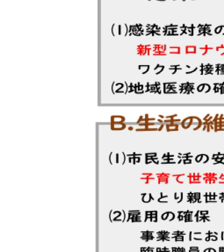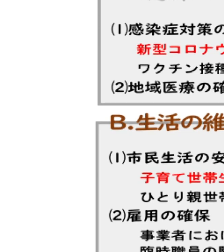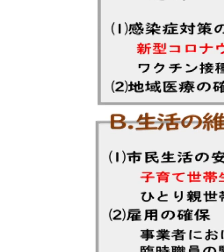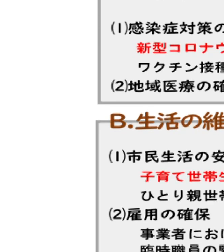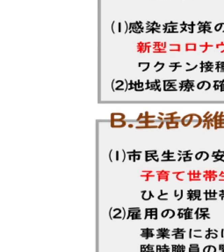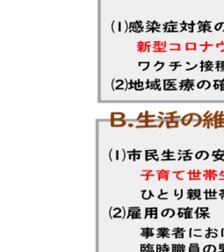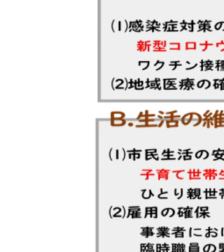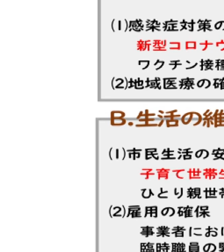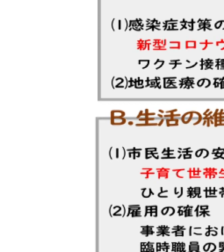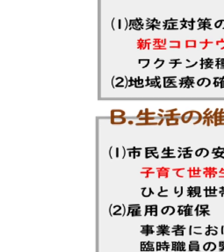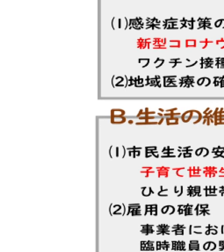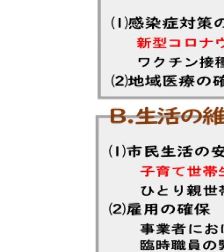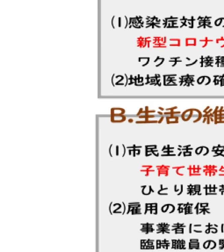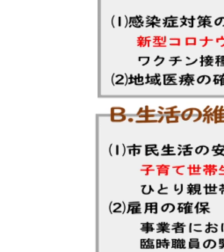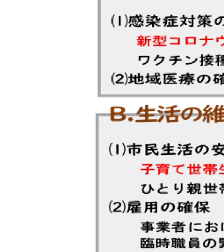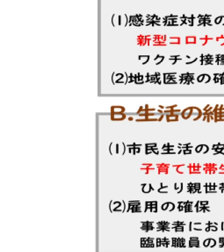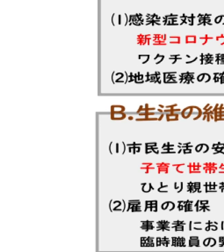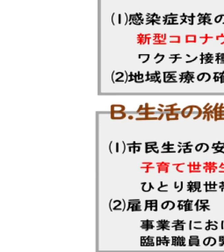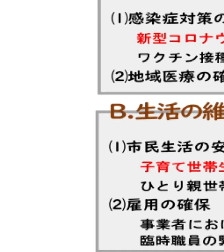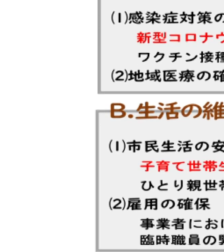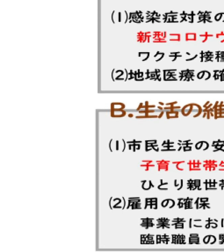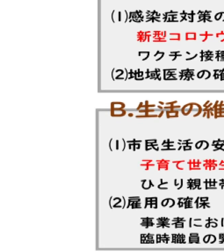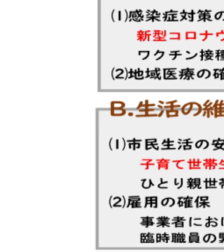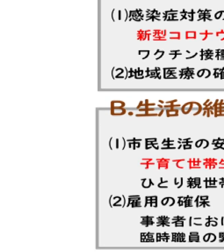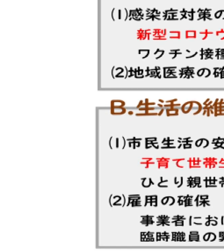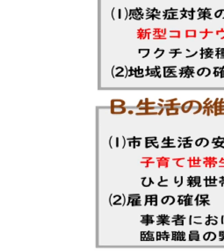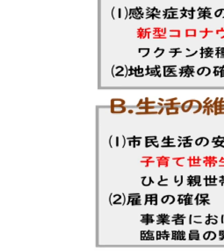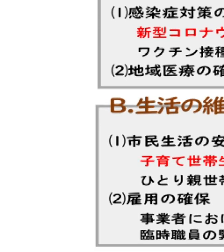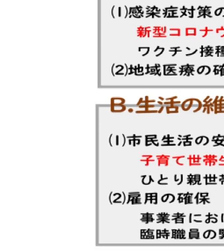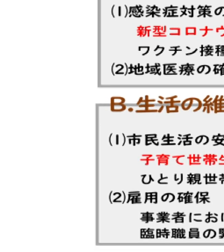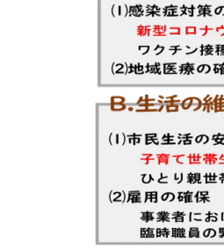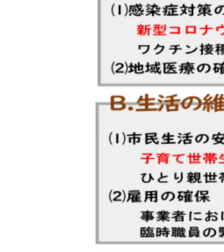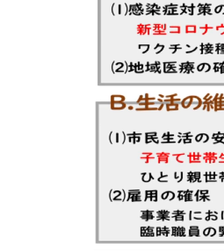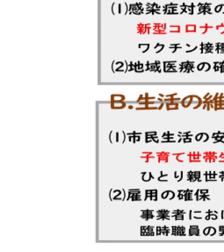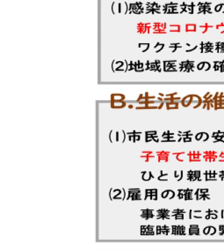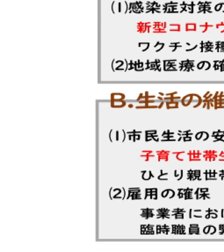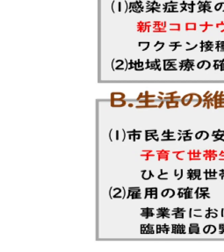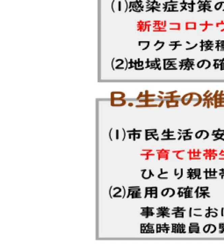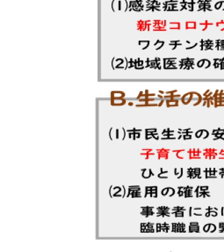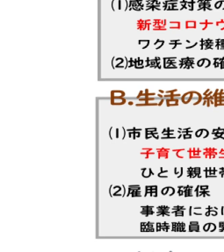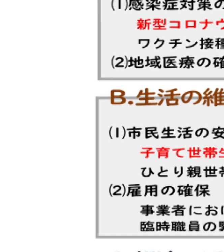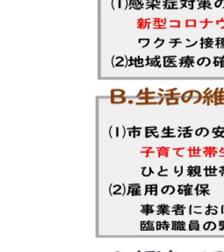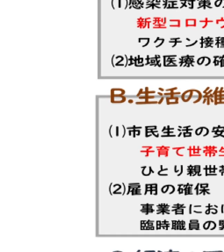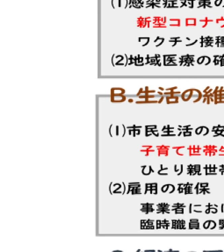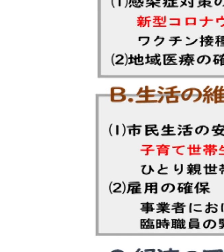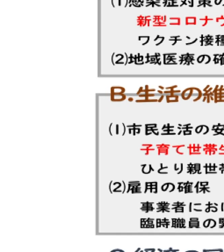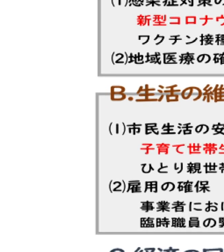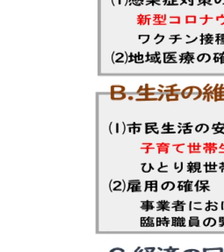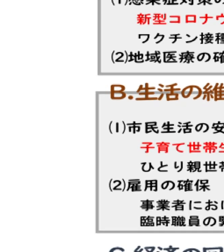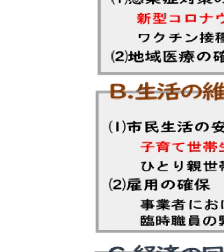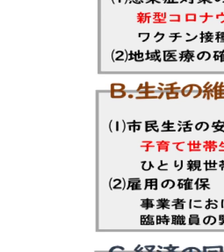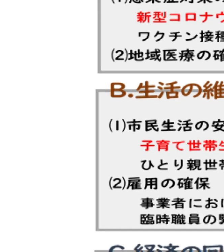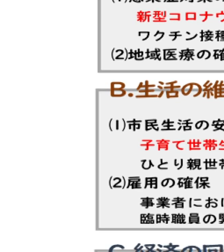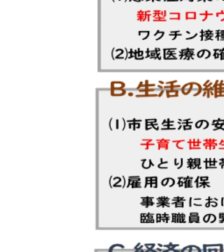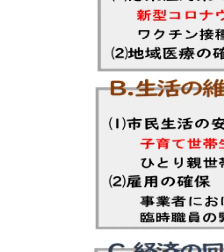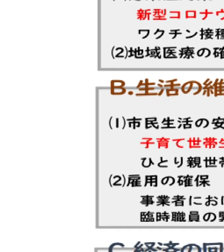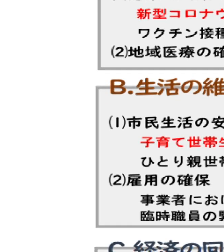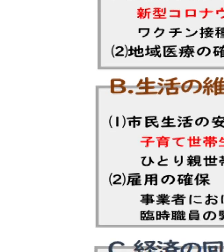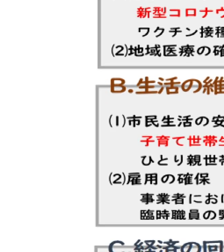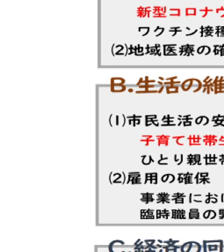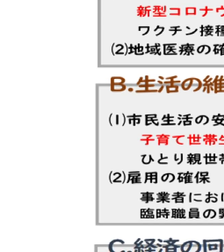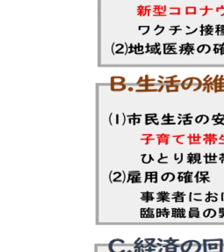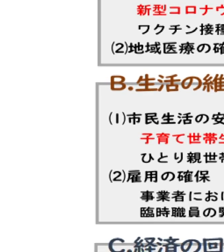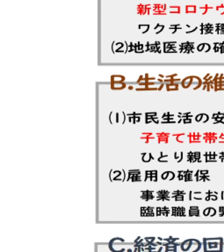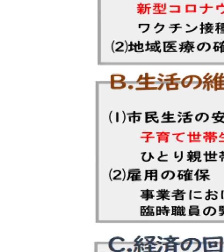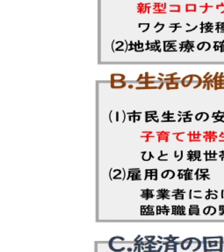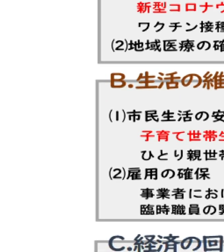としてですね新型コロナウイルスワクチン接種の促進そしてこの c の経済回復